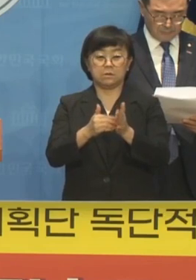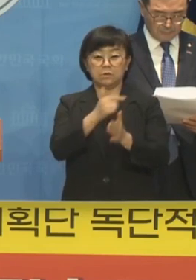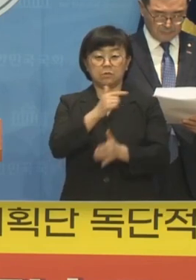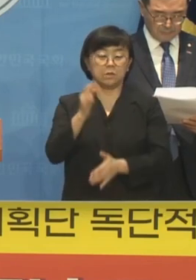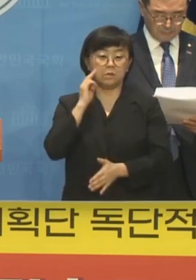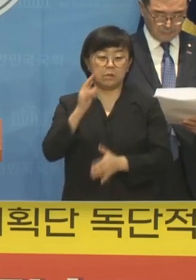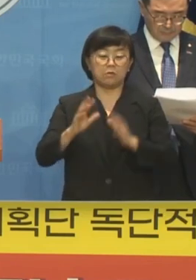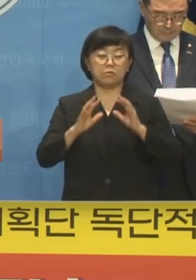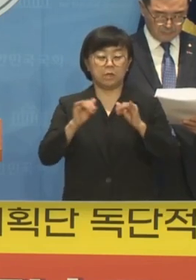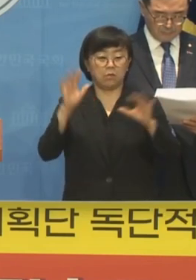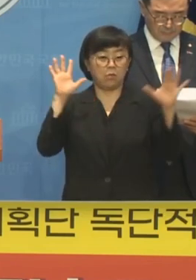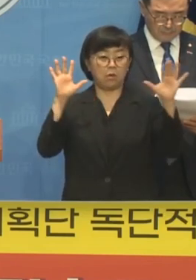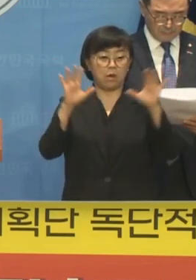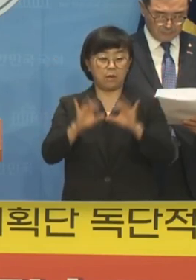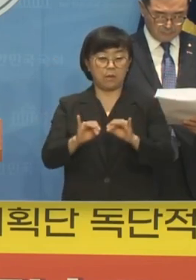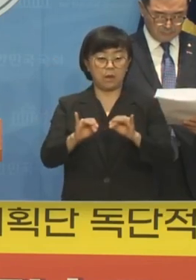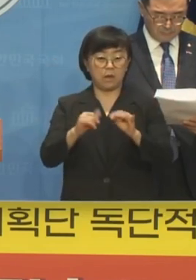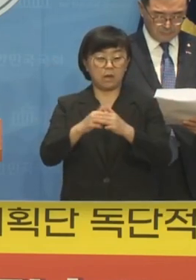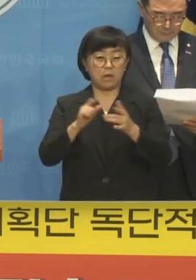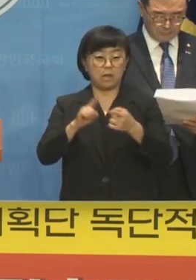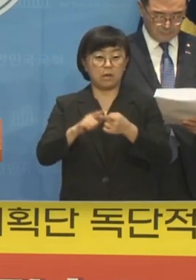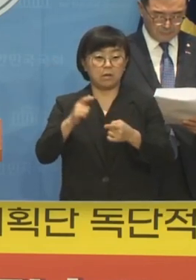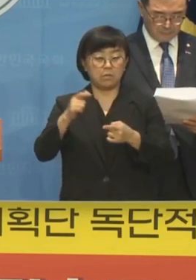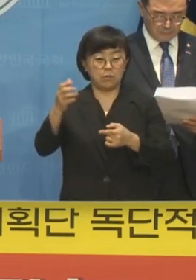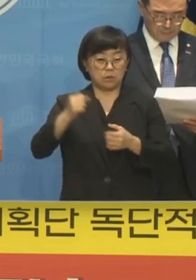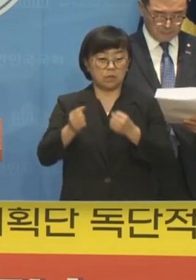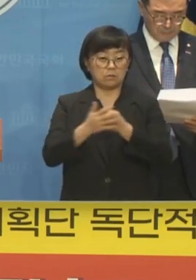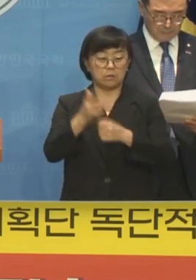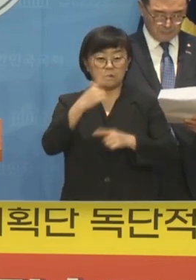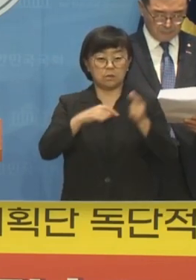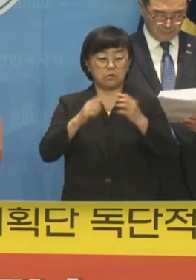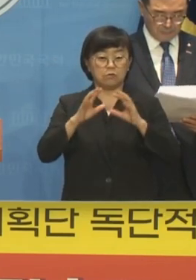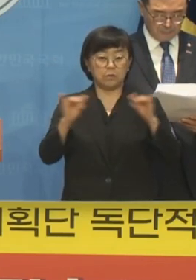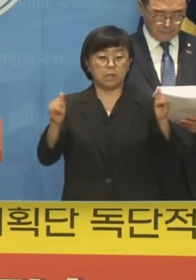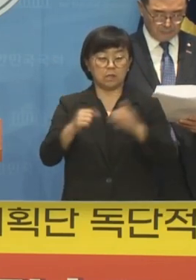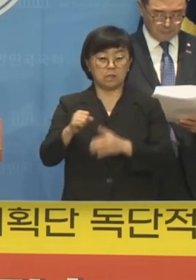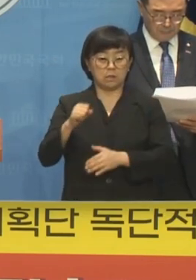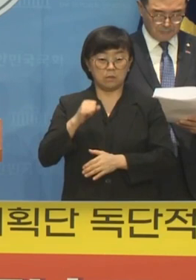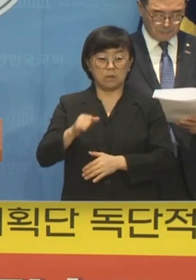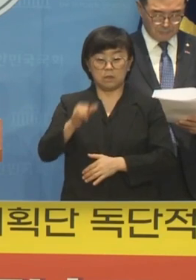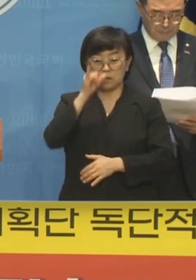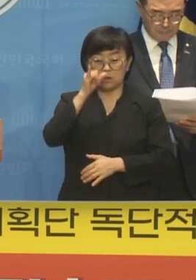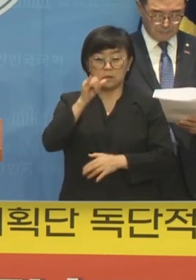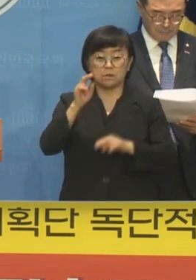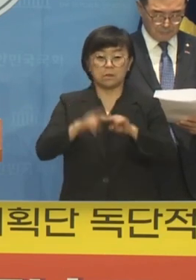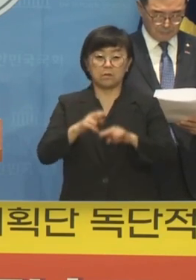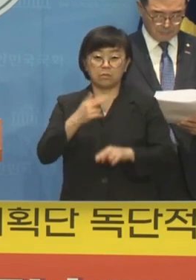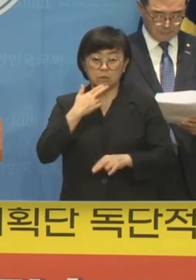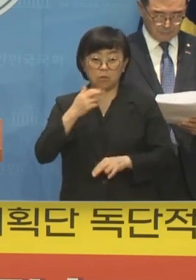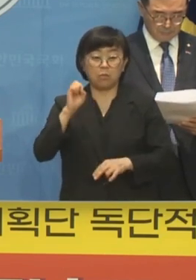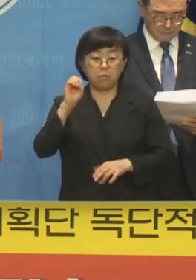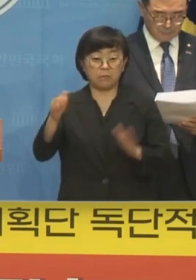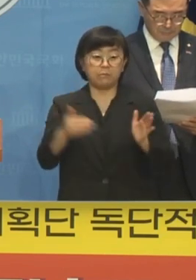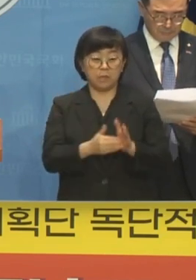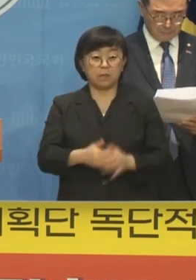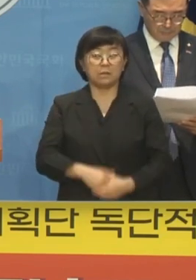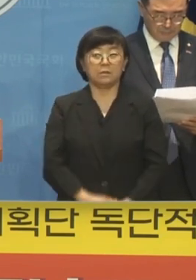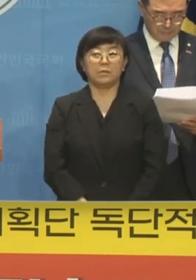발언으로 국민의 공감을 얻지 못하는 사람들은 더 이상 국민의힘에 있을 자리가 없다고